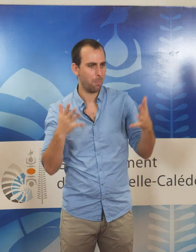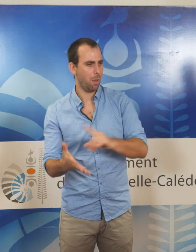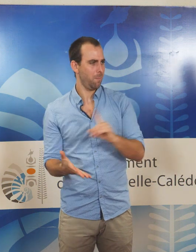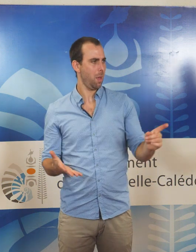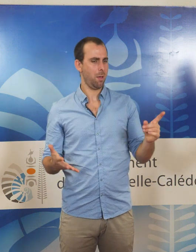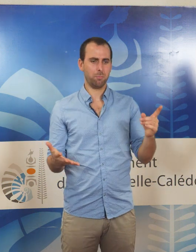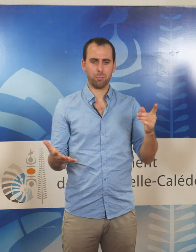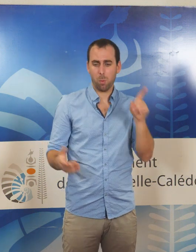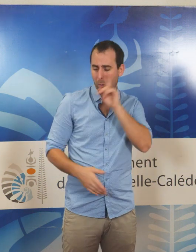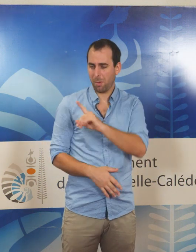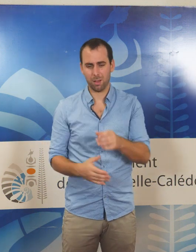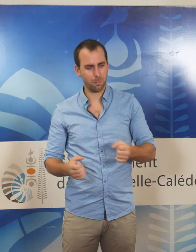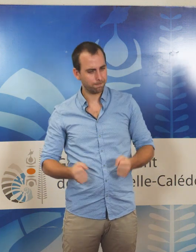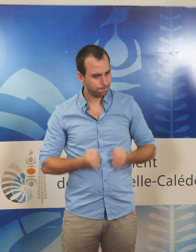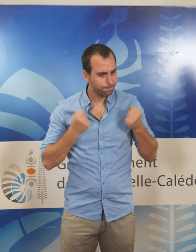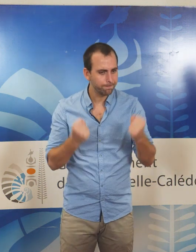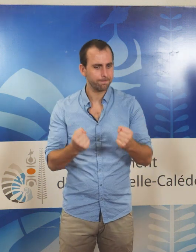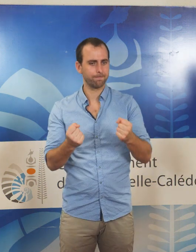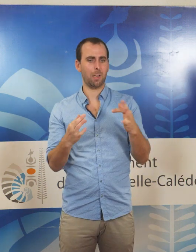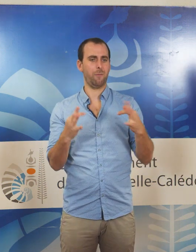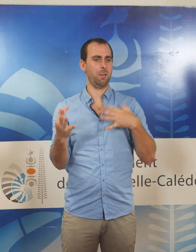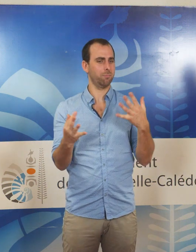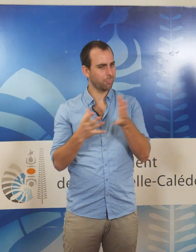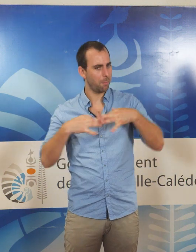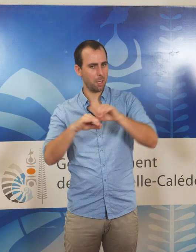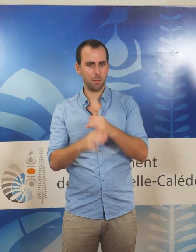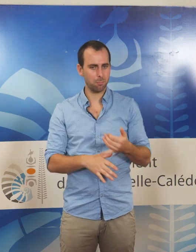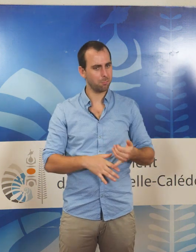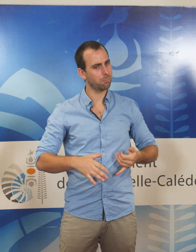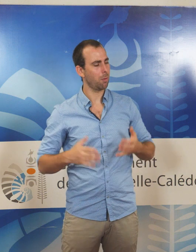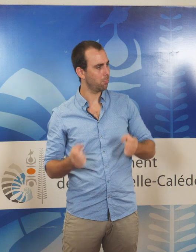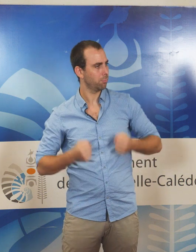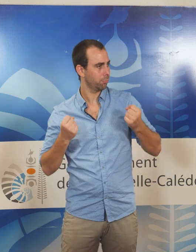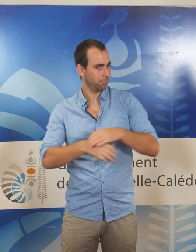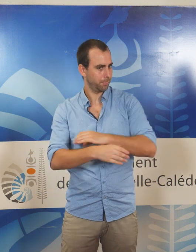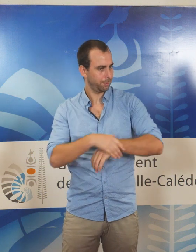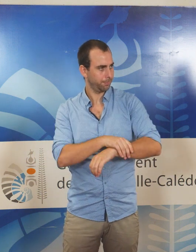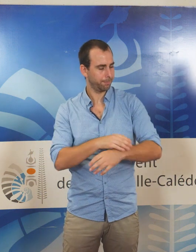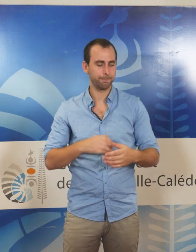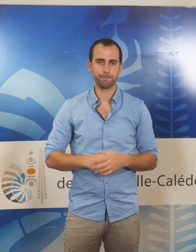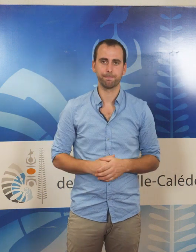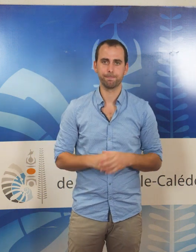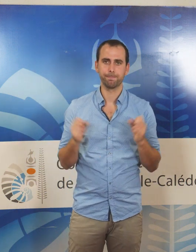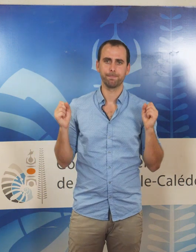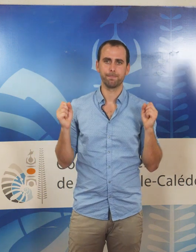réelle volonté pour qu'il y ait une prise en charge au niveau du pays? Ok.